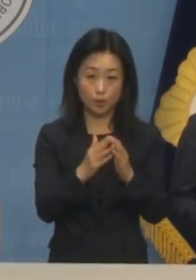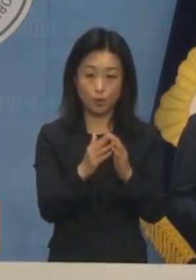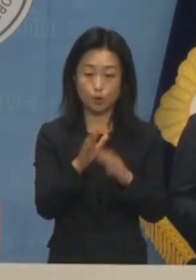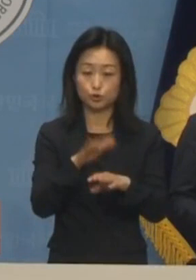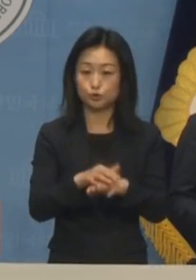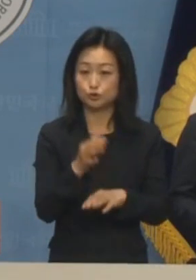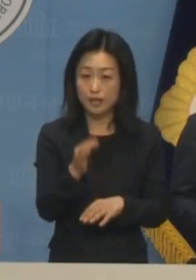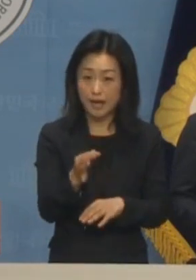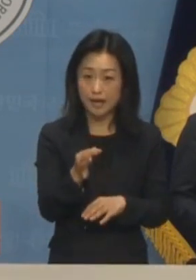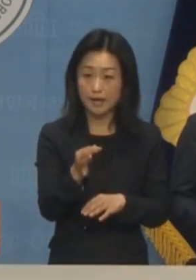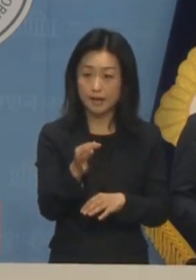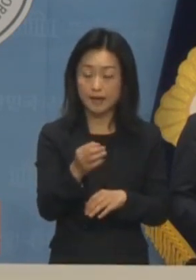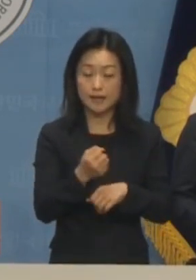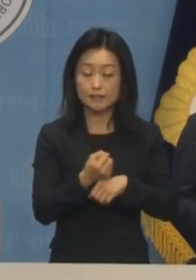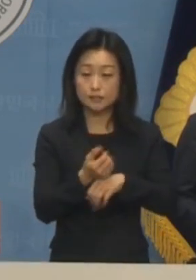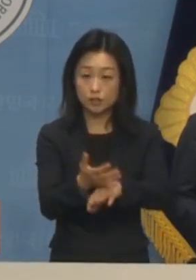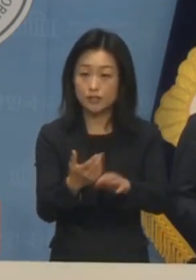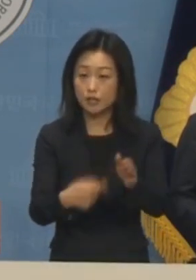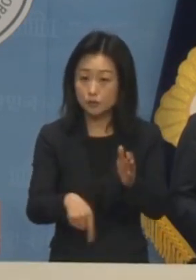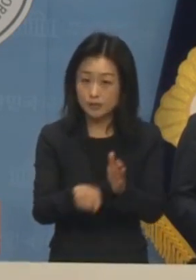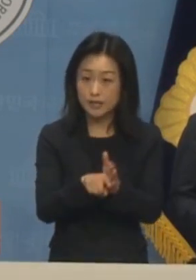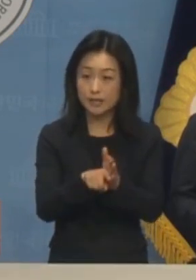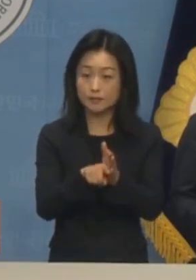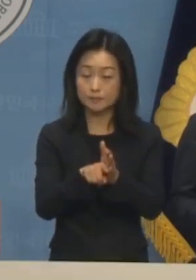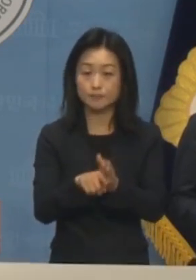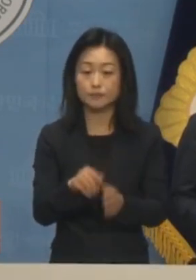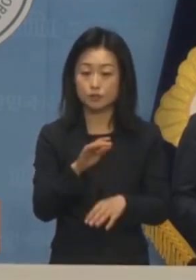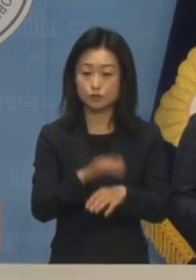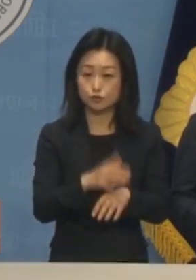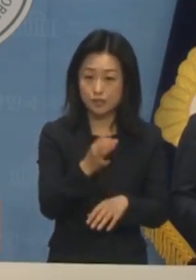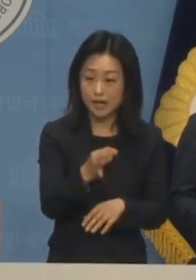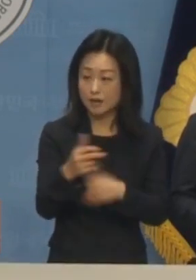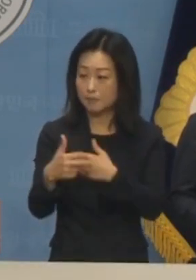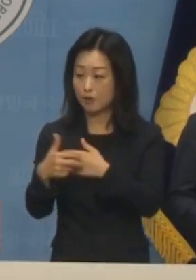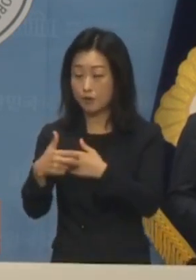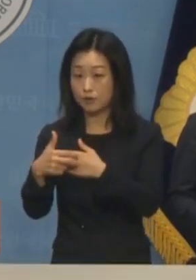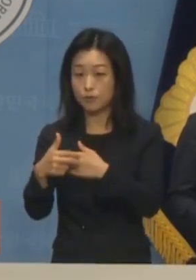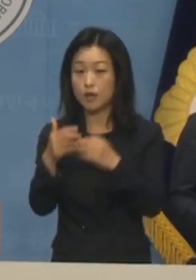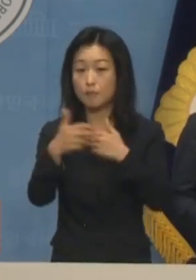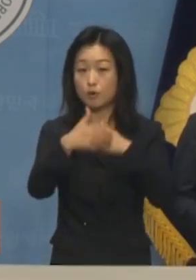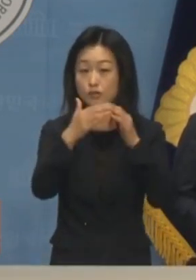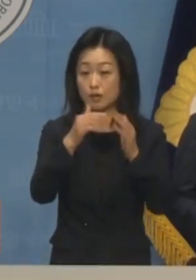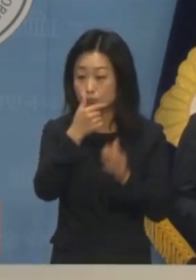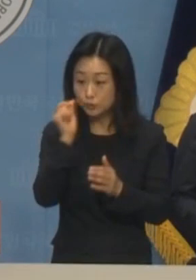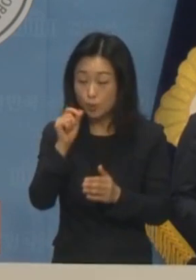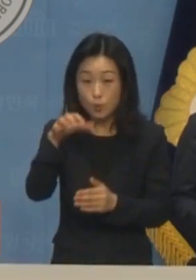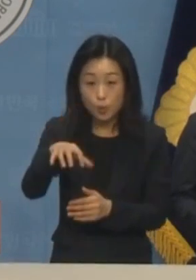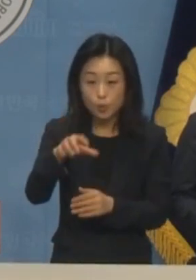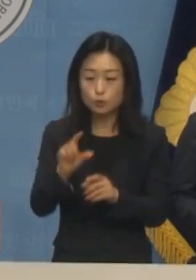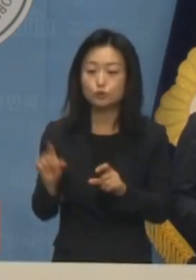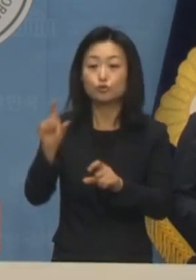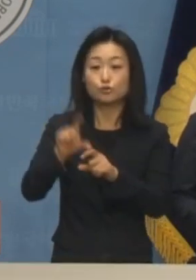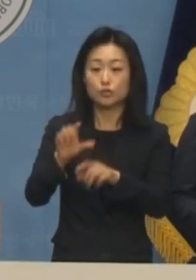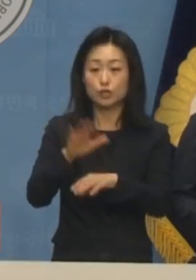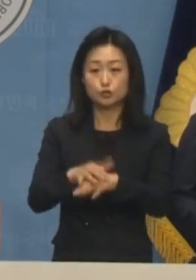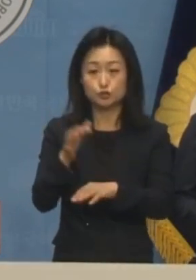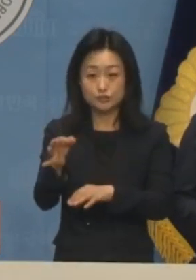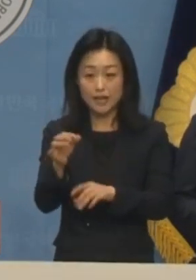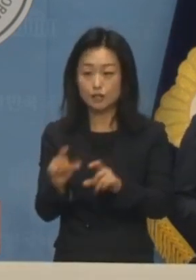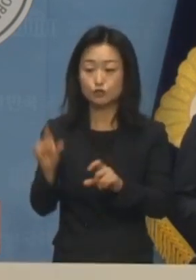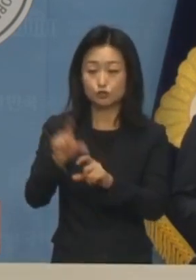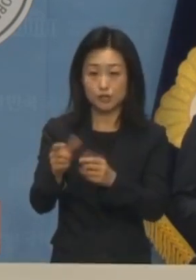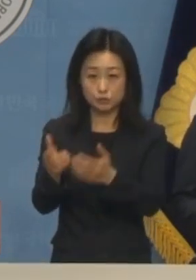전달체계 복원을 위한 의료기능 가산, 의사와 병원이 부족한 곳에 적용되는 필수의료 치약지